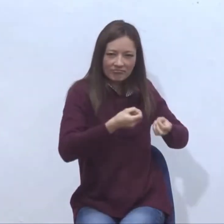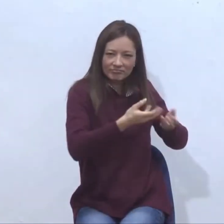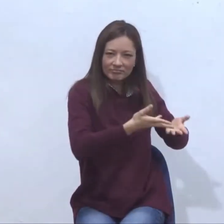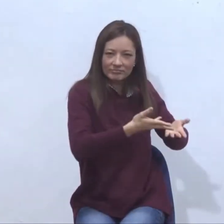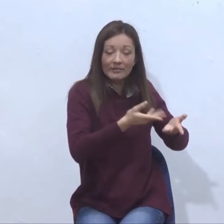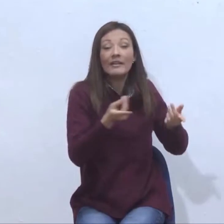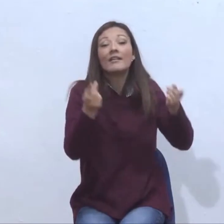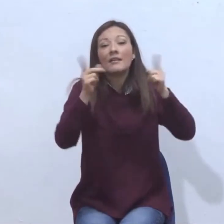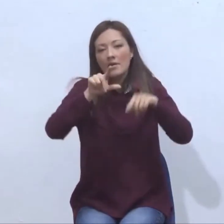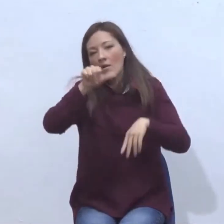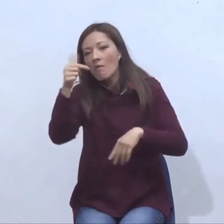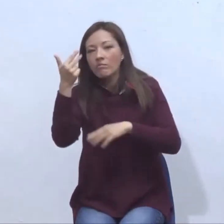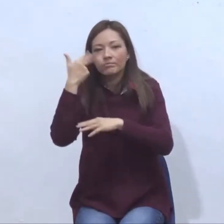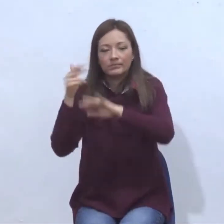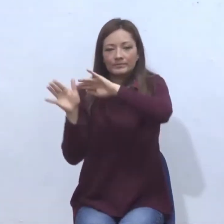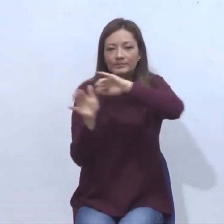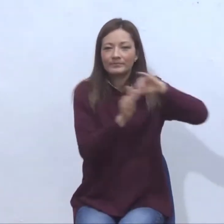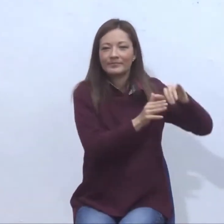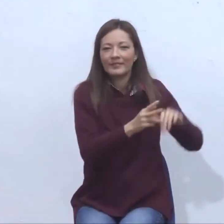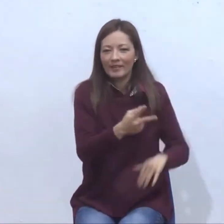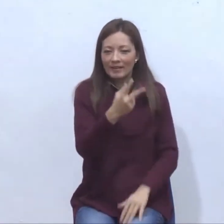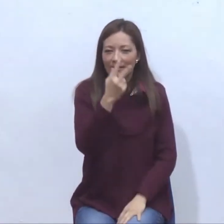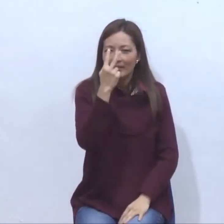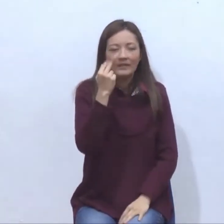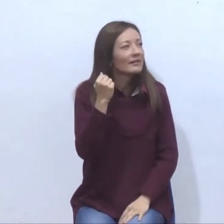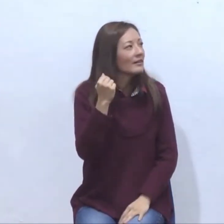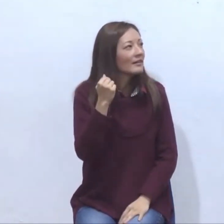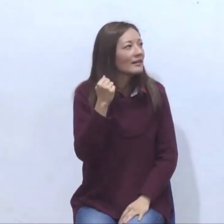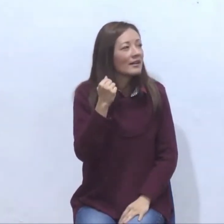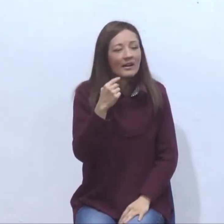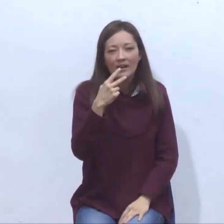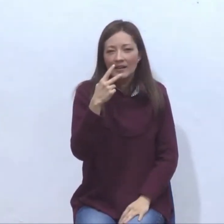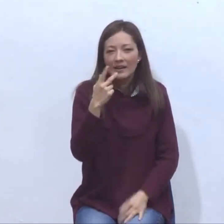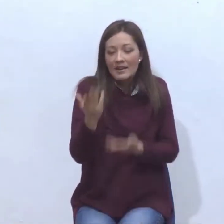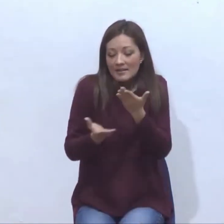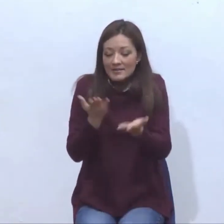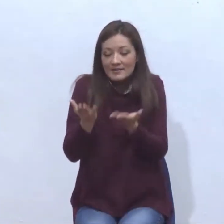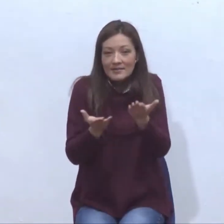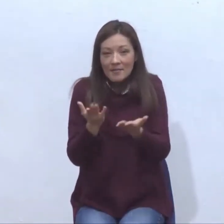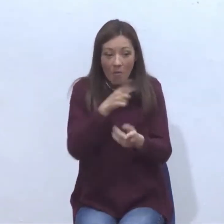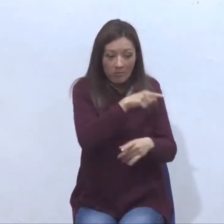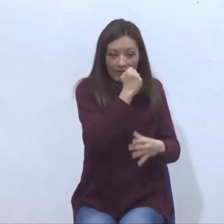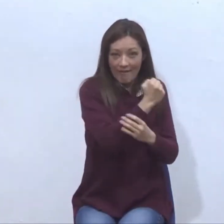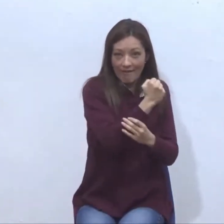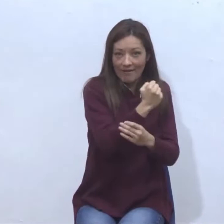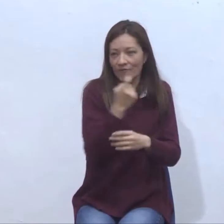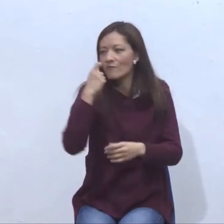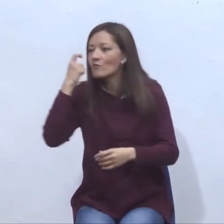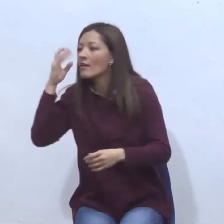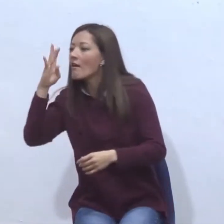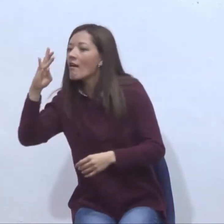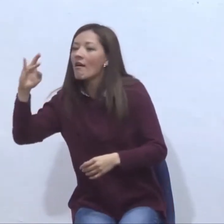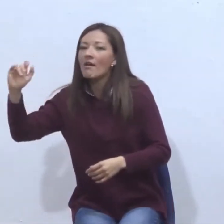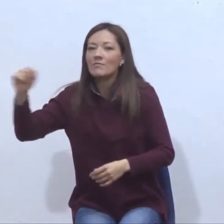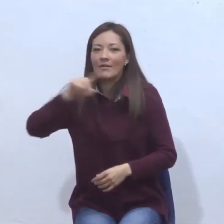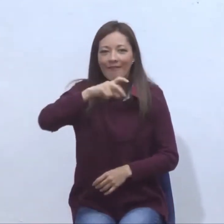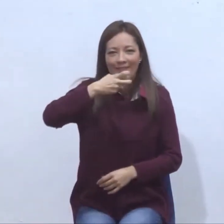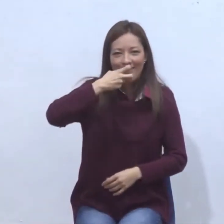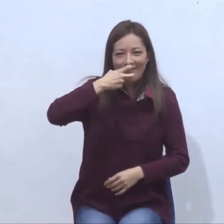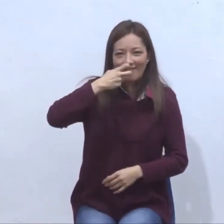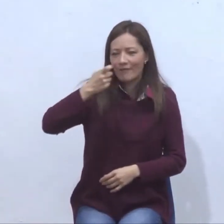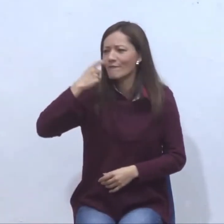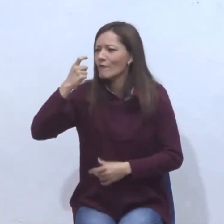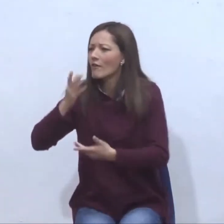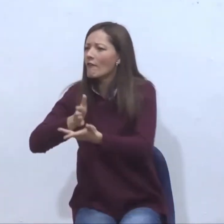También podemos ver cuando el siervo de Abraham fue a buscar la esposa para Isaac, y cuando llegó a donde Labán,